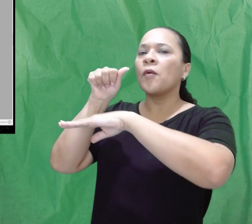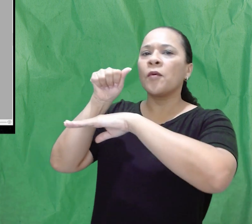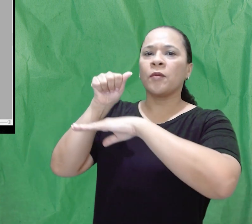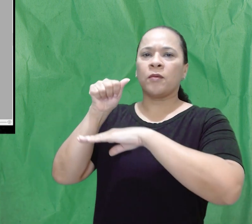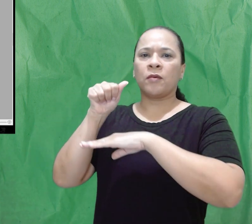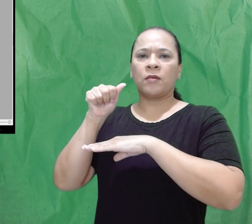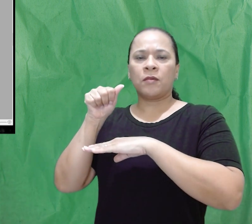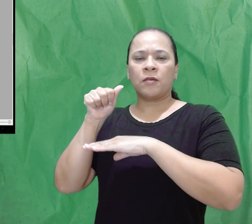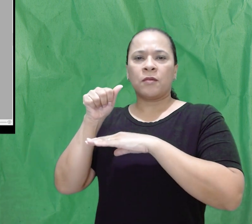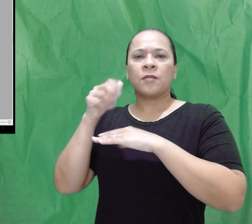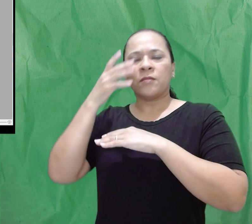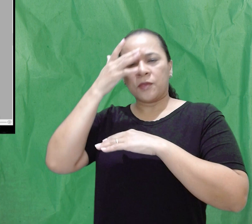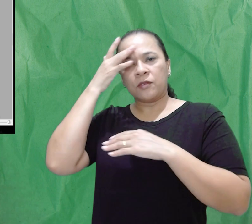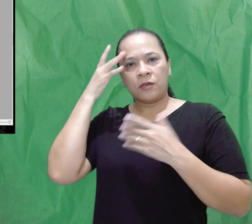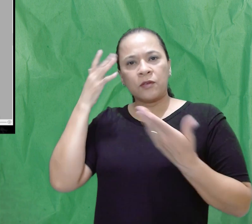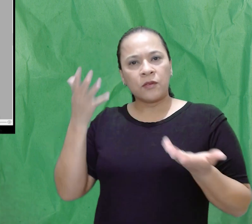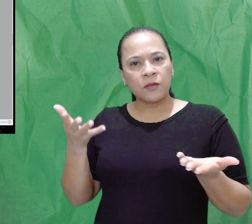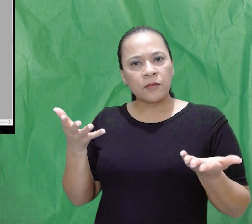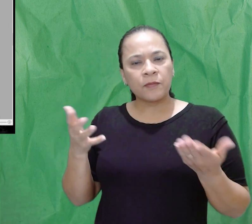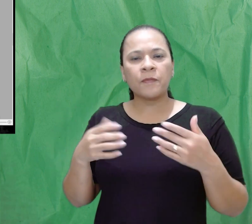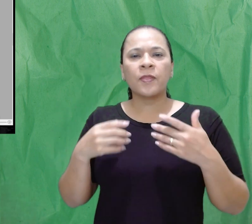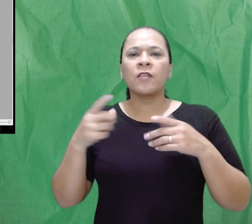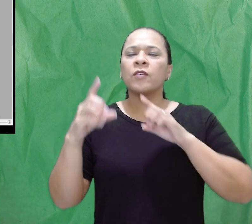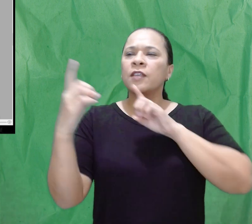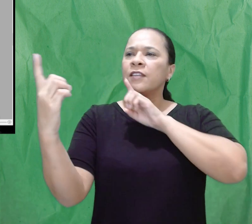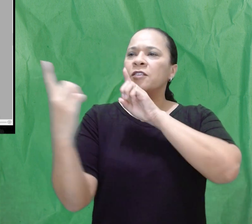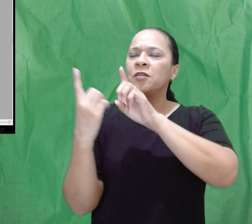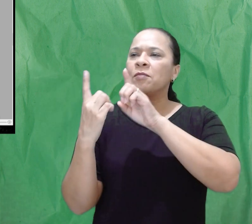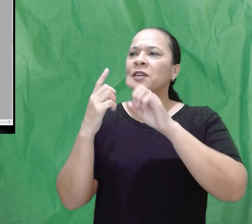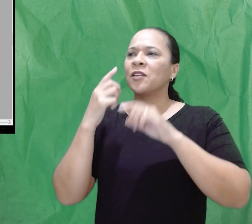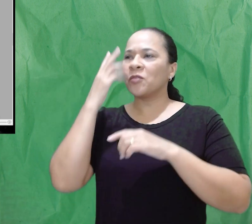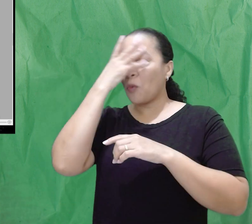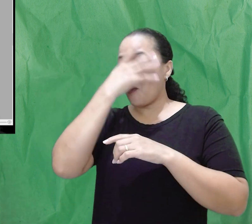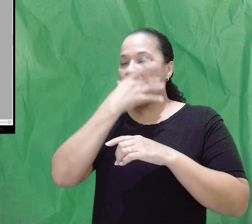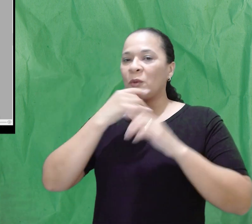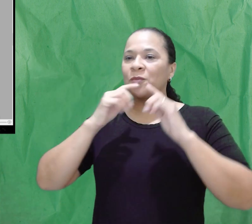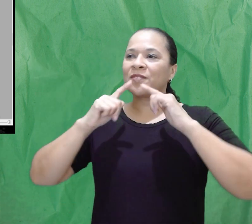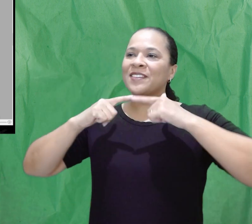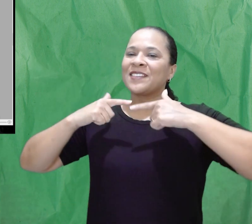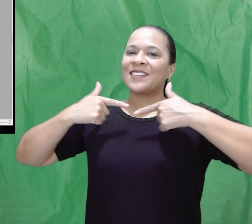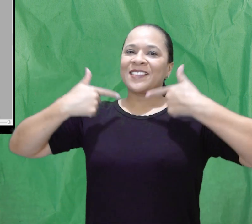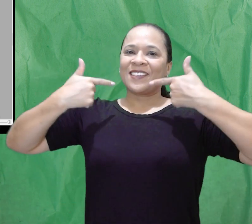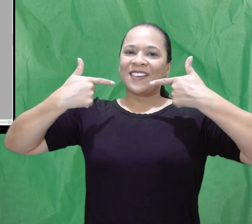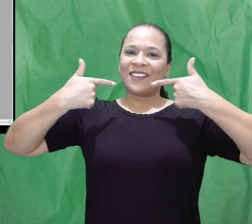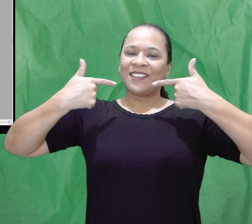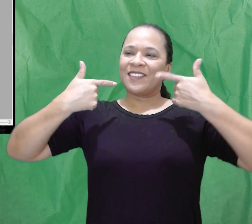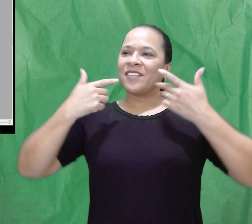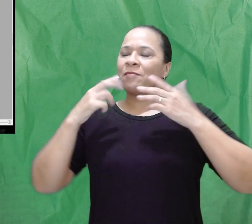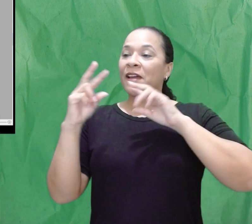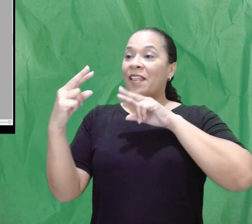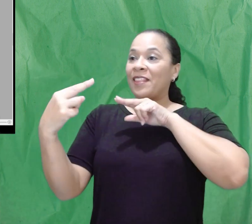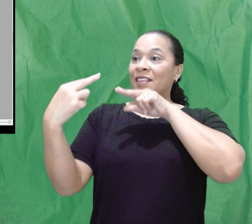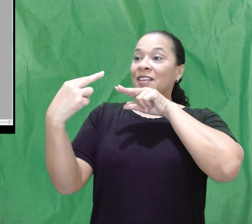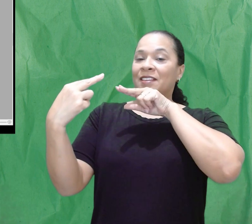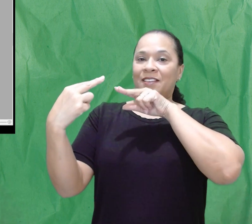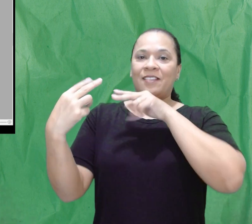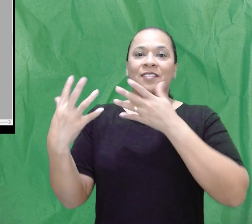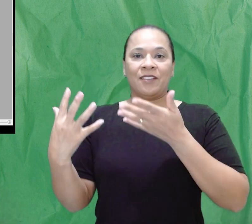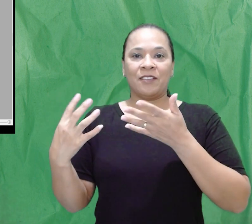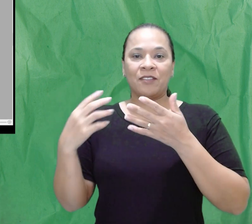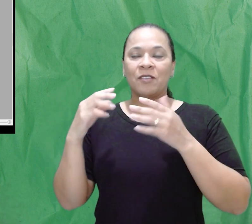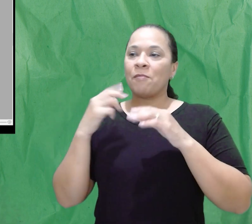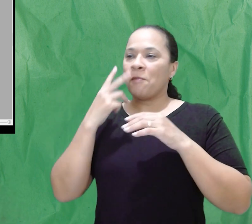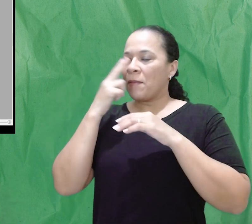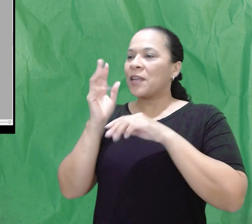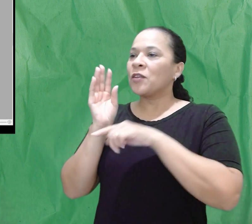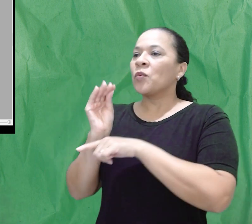pelo nome. Quando você atende alguém, quando você tem um sorriso no rosto, você demonstra atenção, cuidado, você